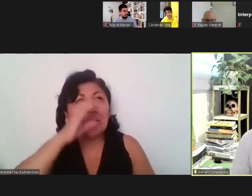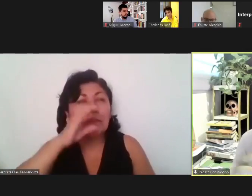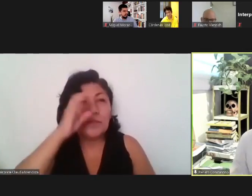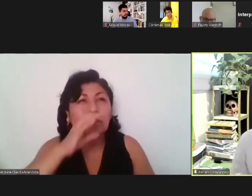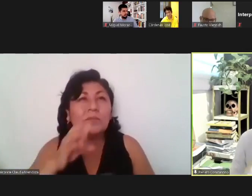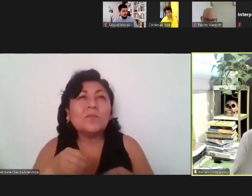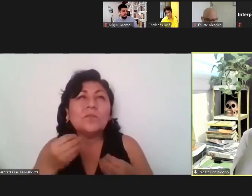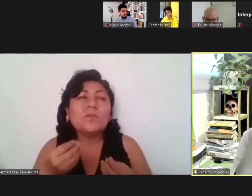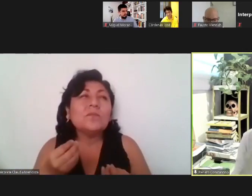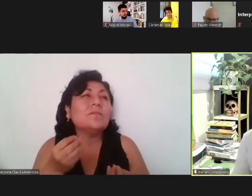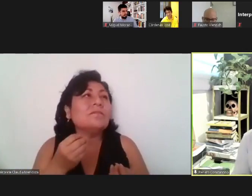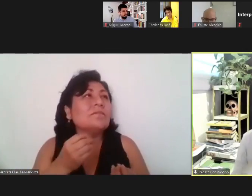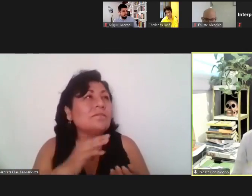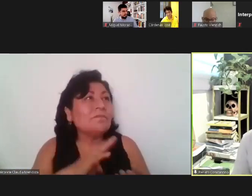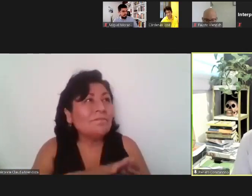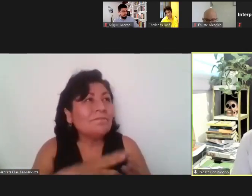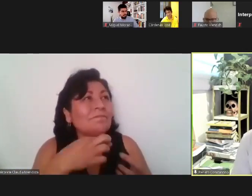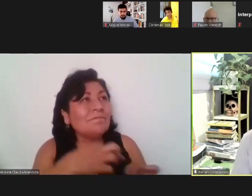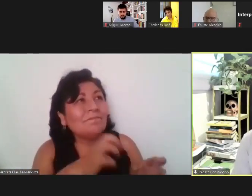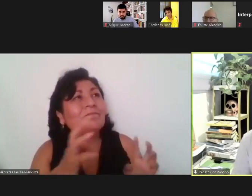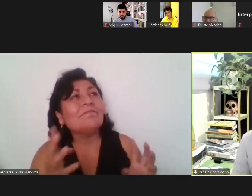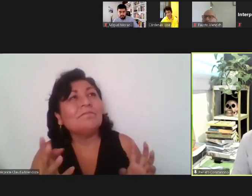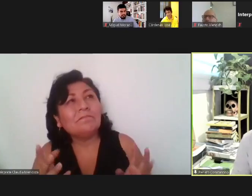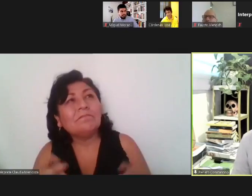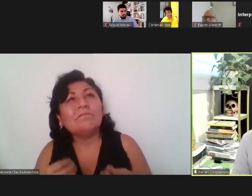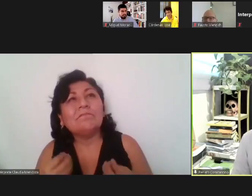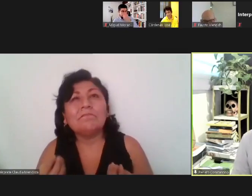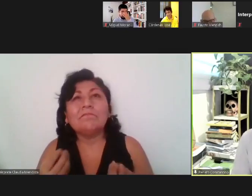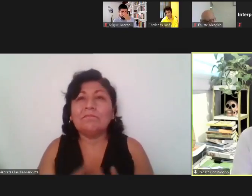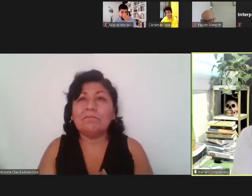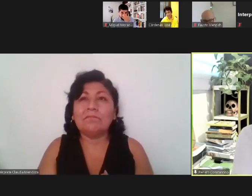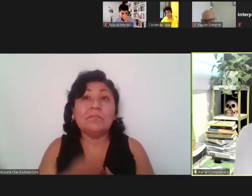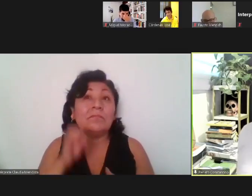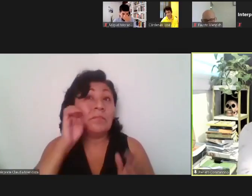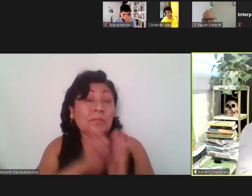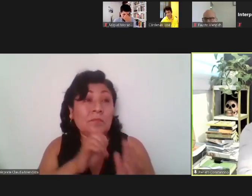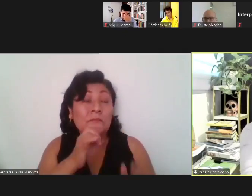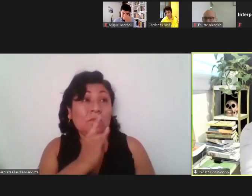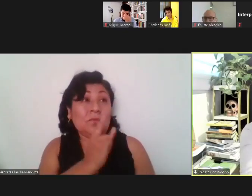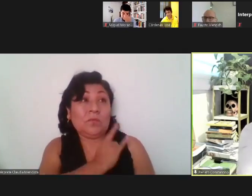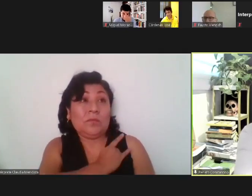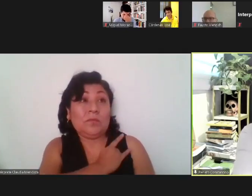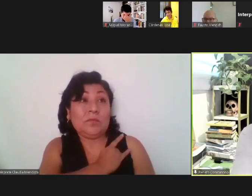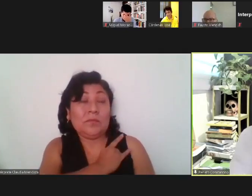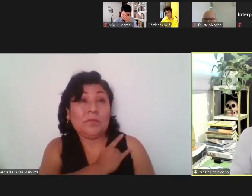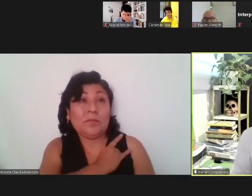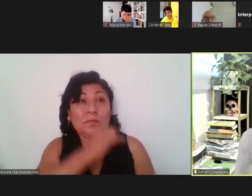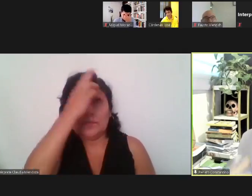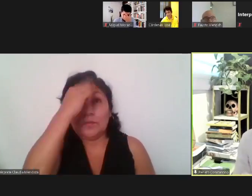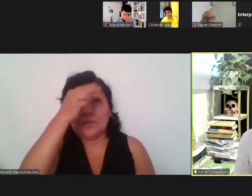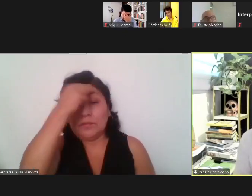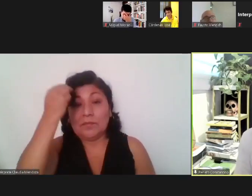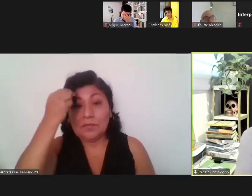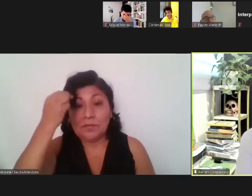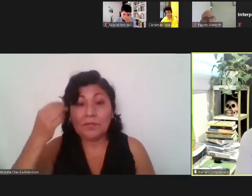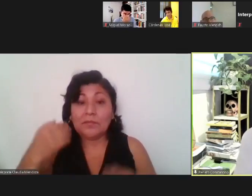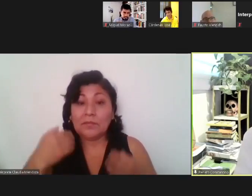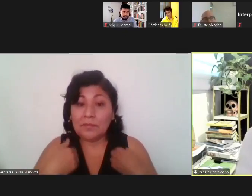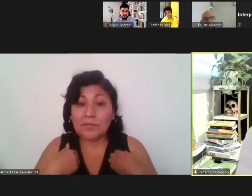la Universidad Católica ha planteado usualmente como límite el límite referido al contenido académico,